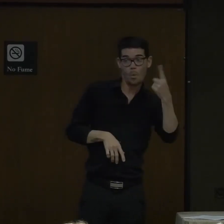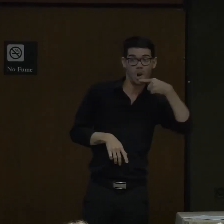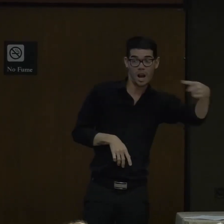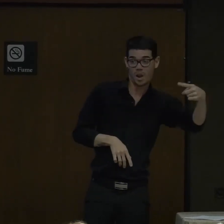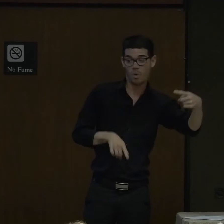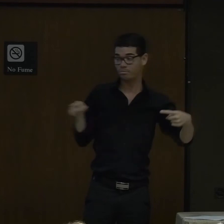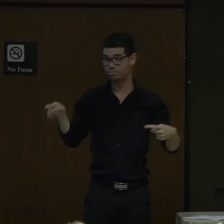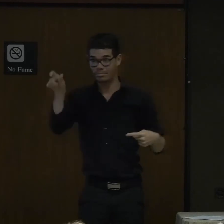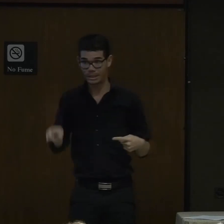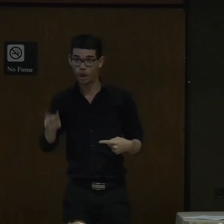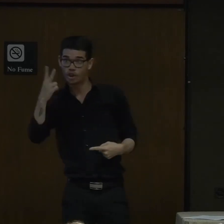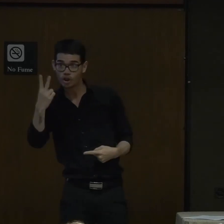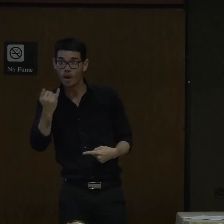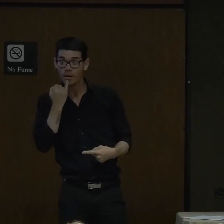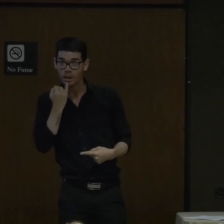el lenguaje.